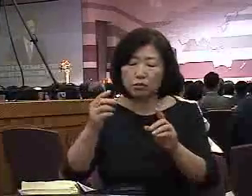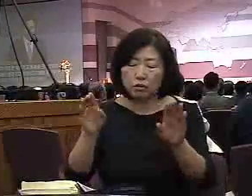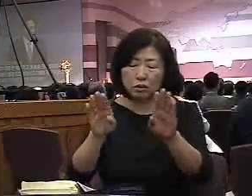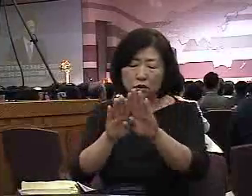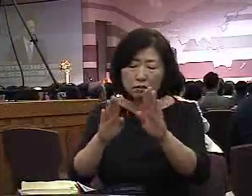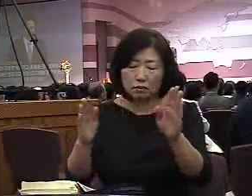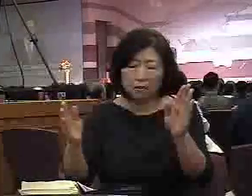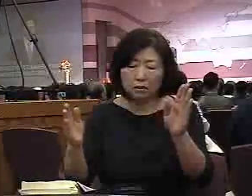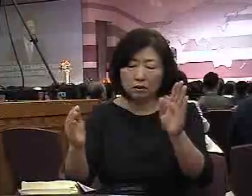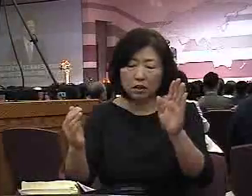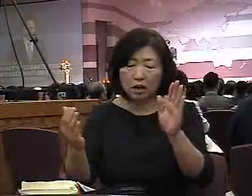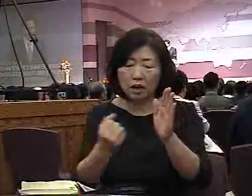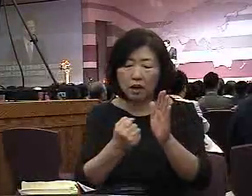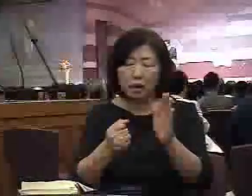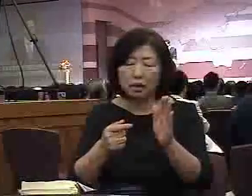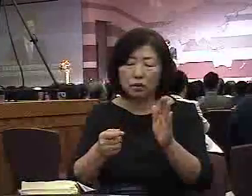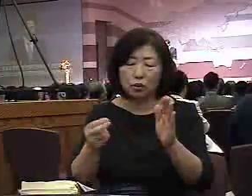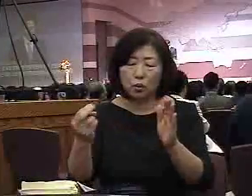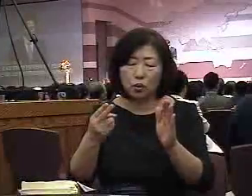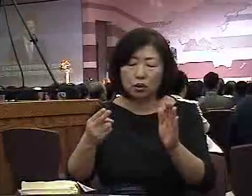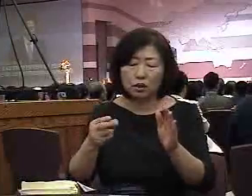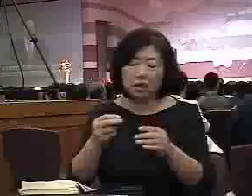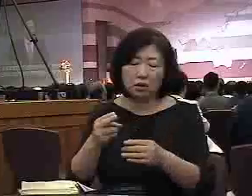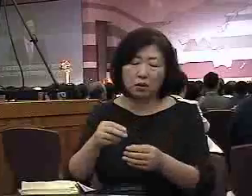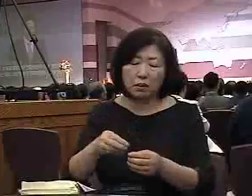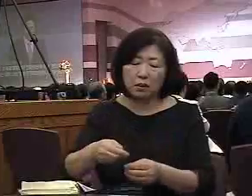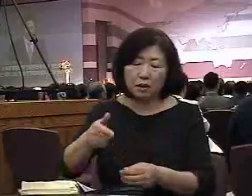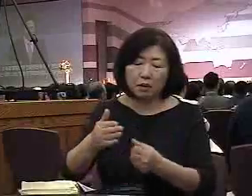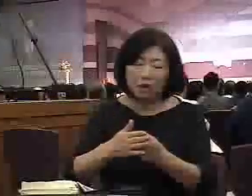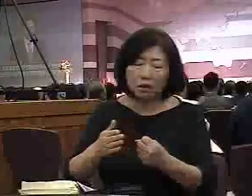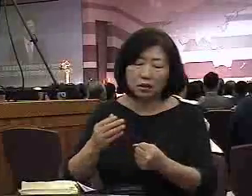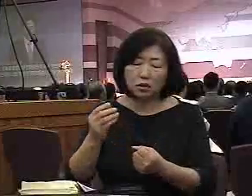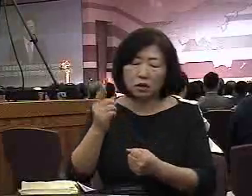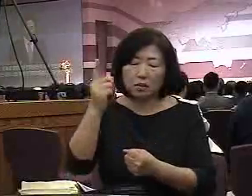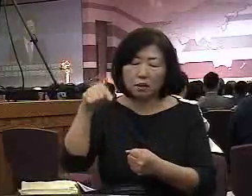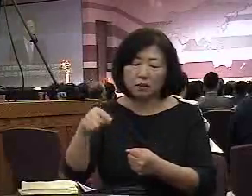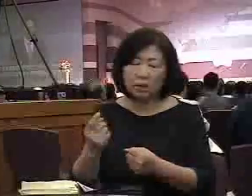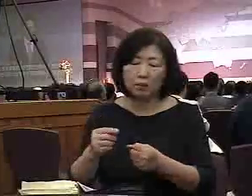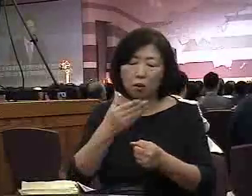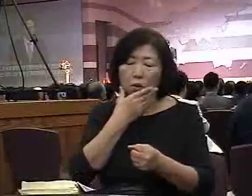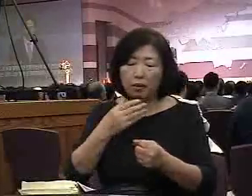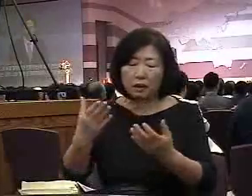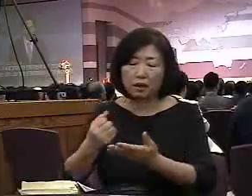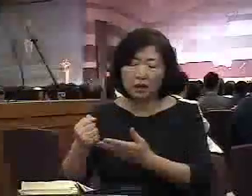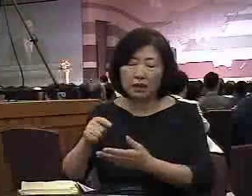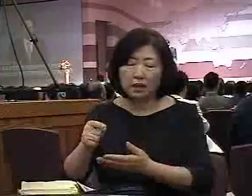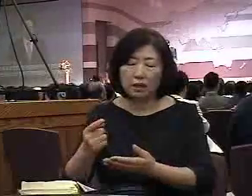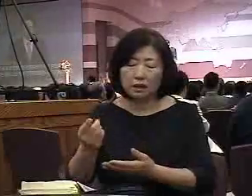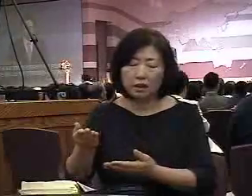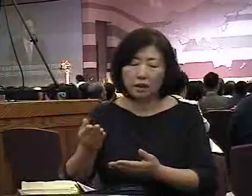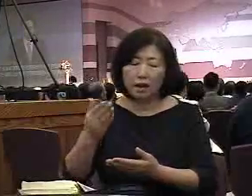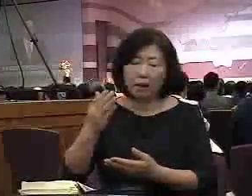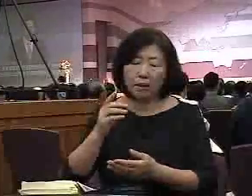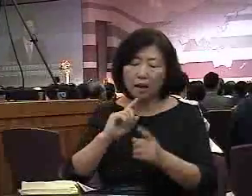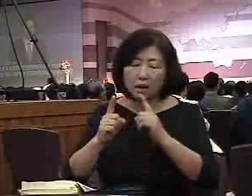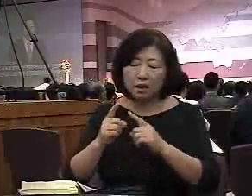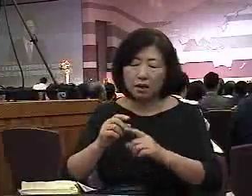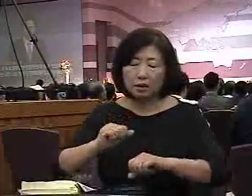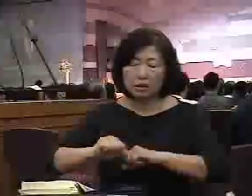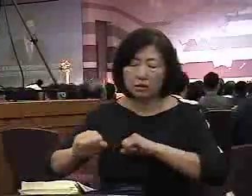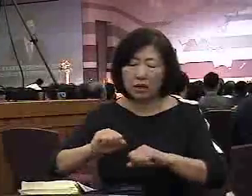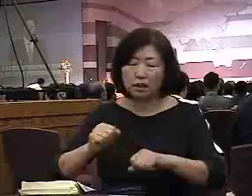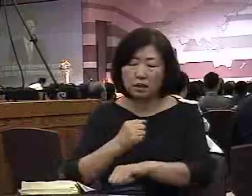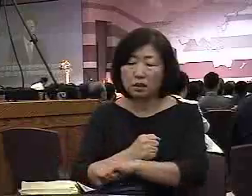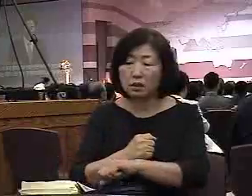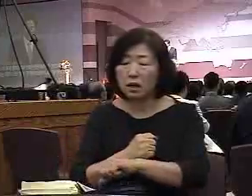시가 그 대적의 복을 얻으리라. 또 내 시로 말미암아 천하 만민이 복을 얻으니 나의